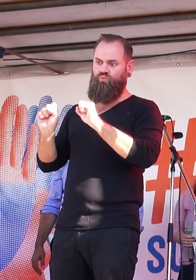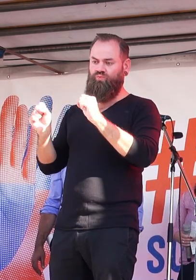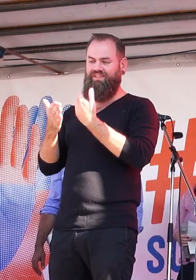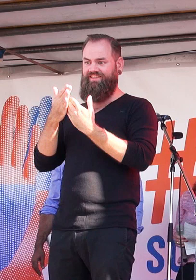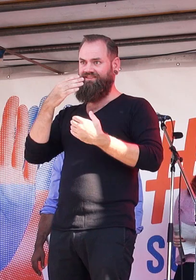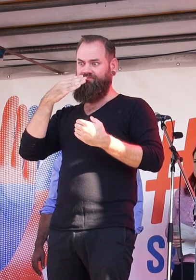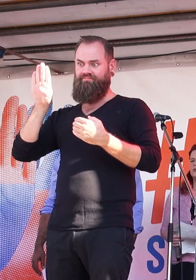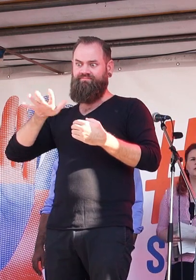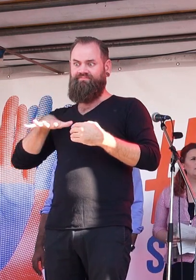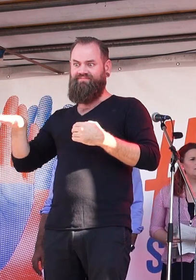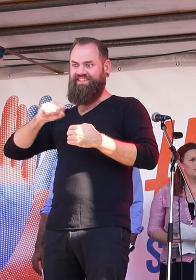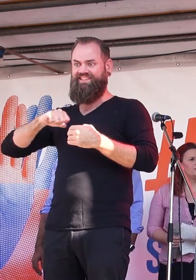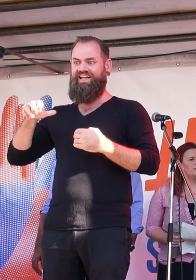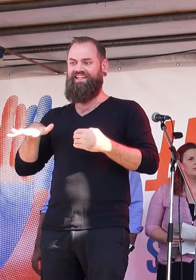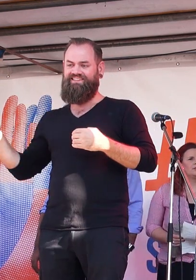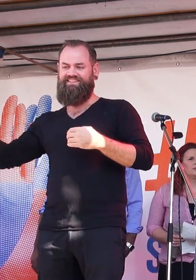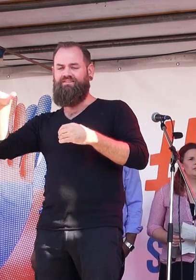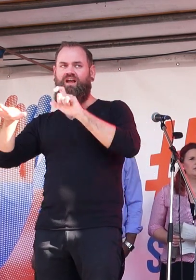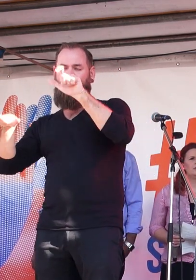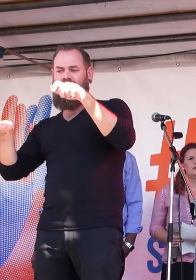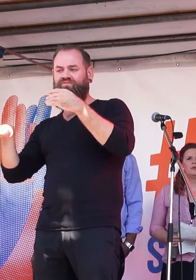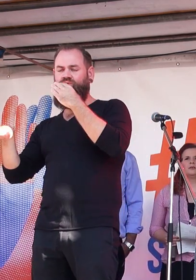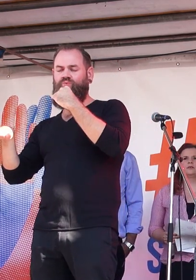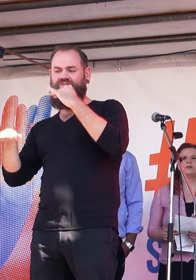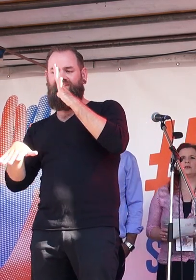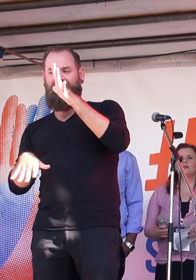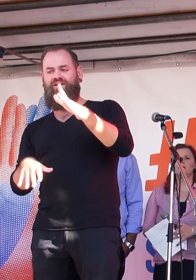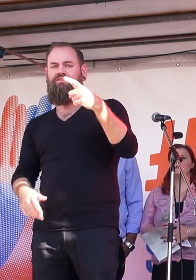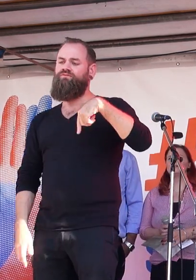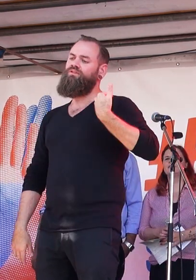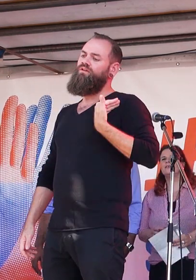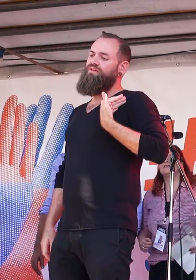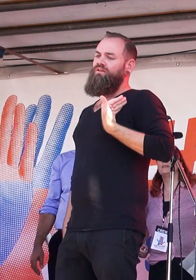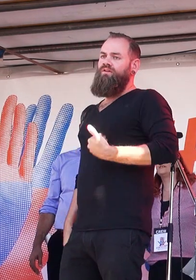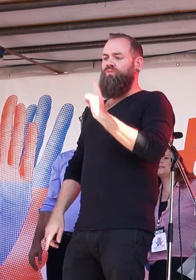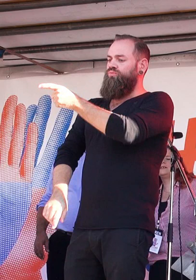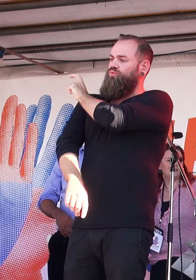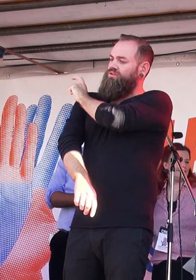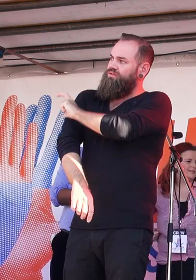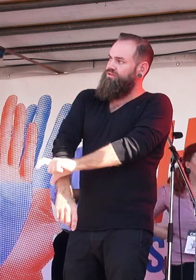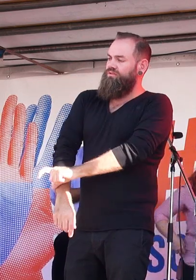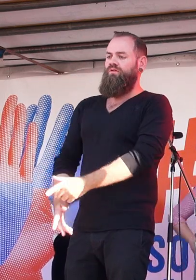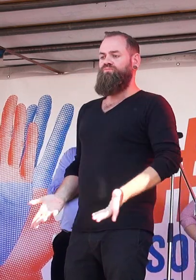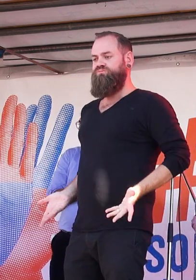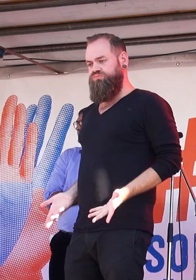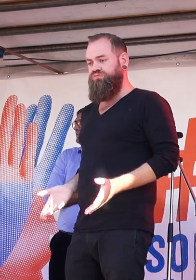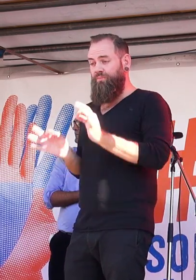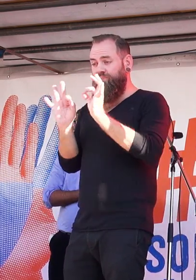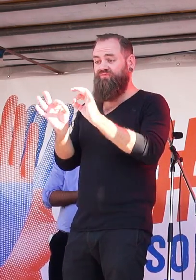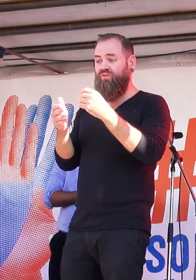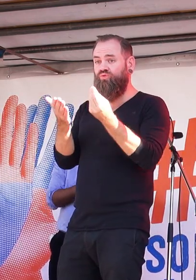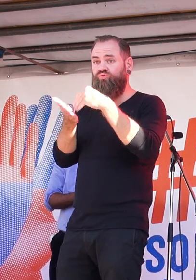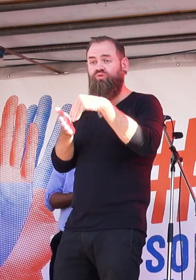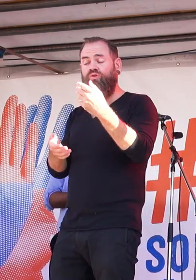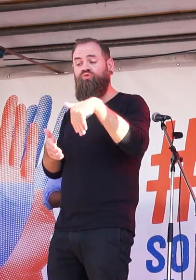von rechts, mit dem Jüdinnen und Juden schon immer leben müssen, kommen heute neue Bedrohungen. Liebe Freundinnen und Freunde,